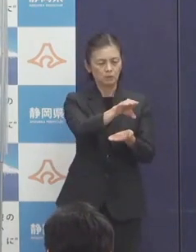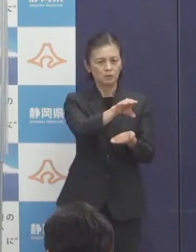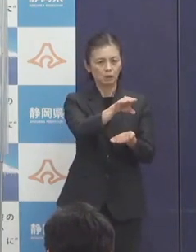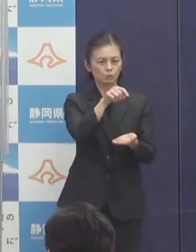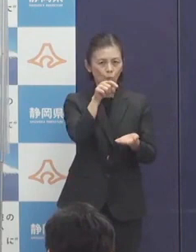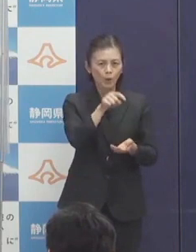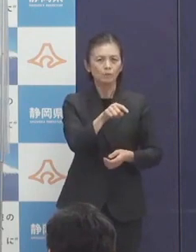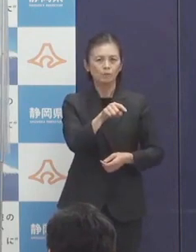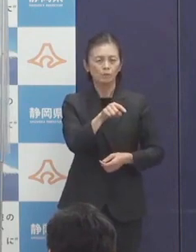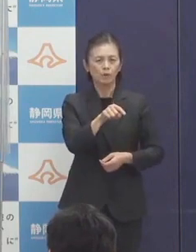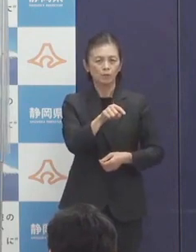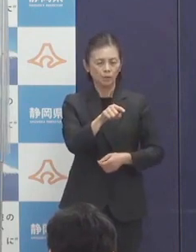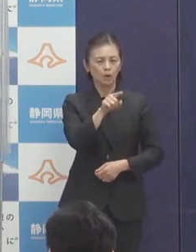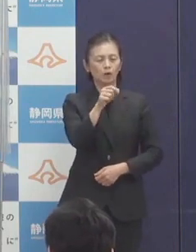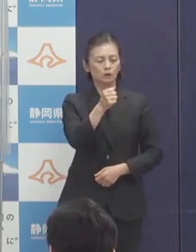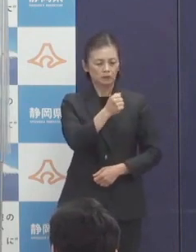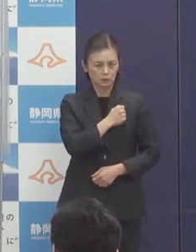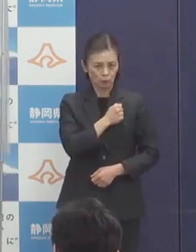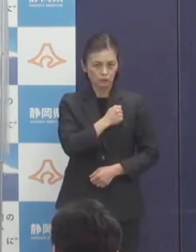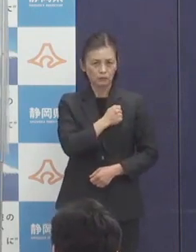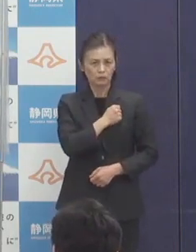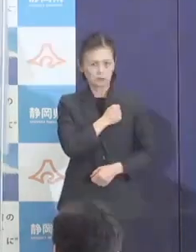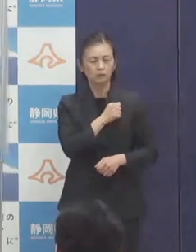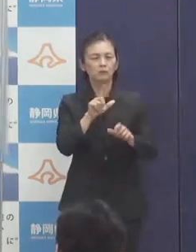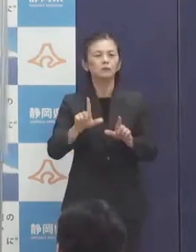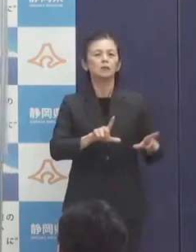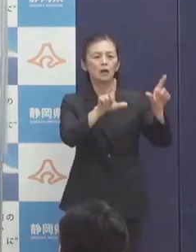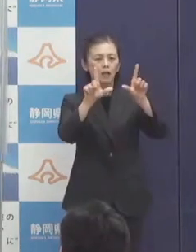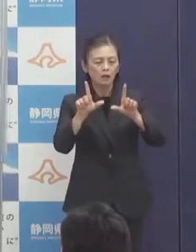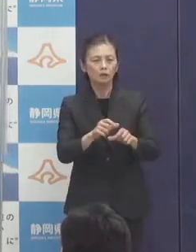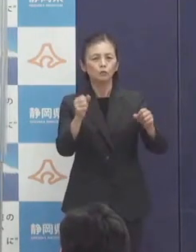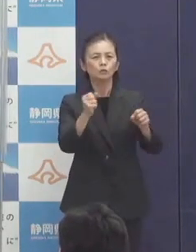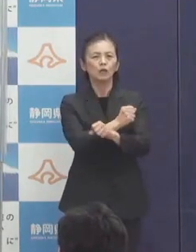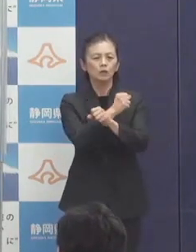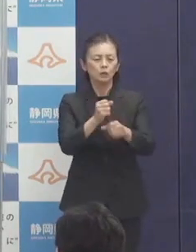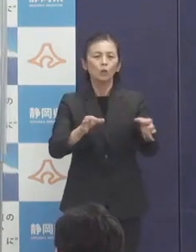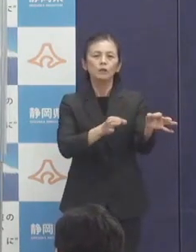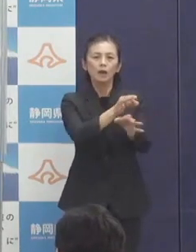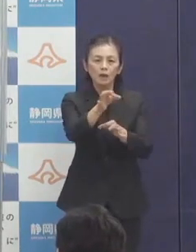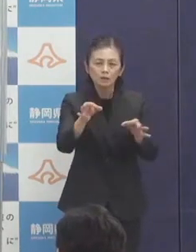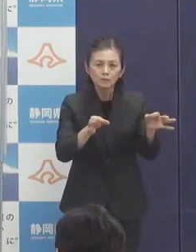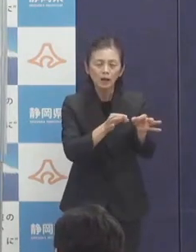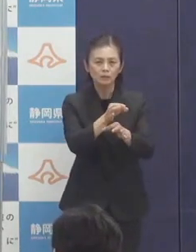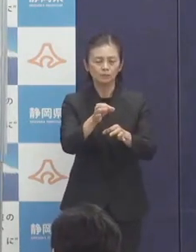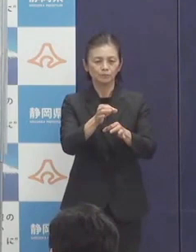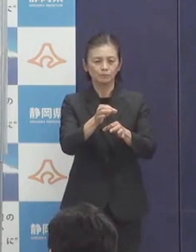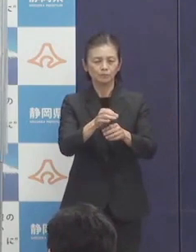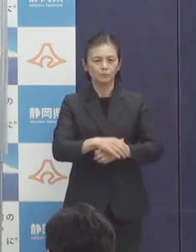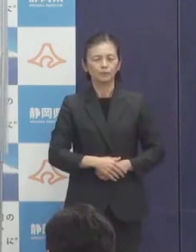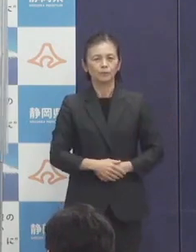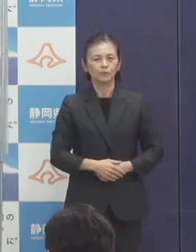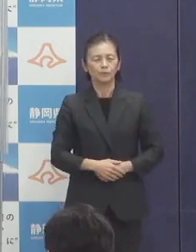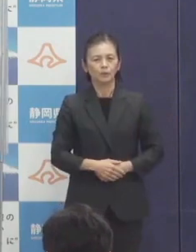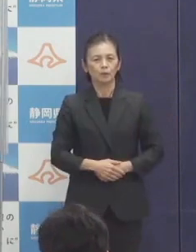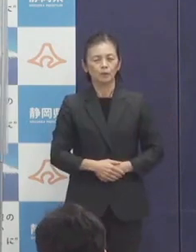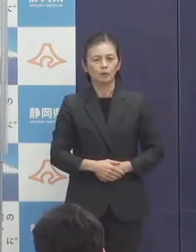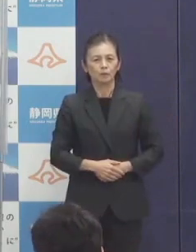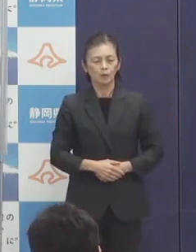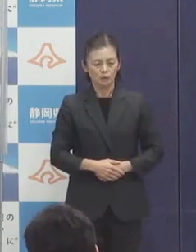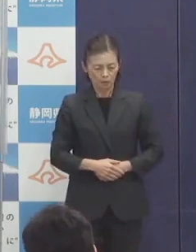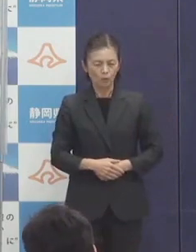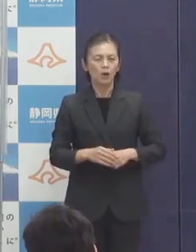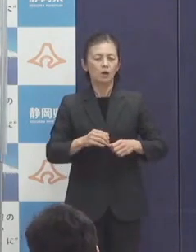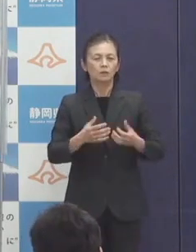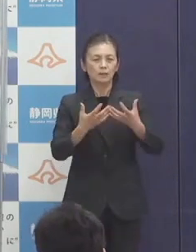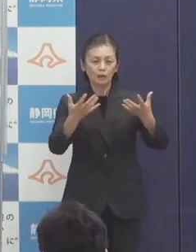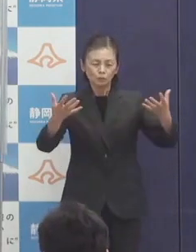ては、これは人の命、生活、産業、経済、そしてまた多くの生物